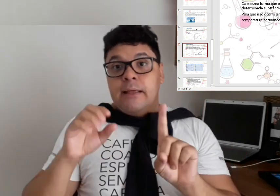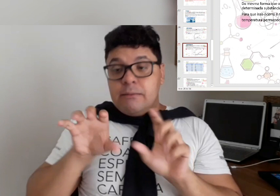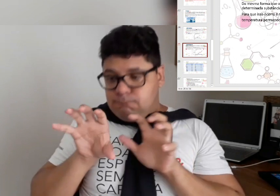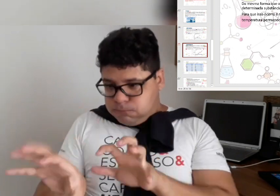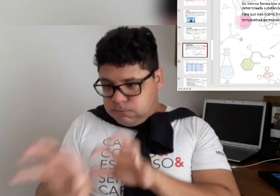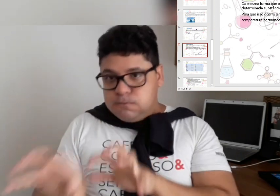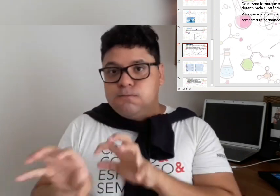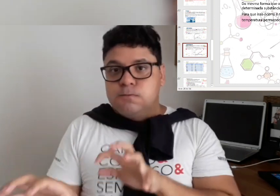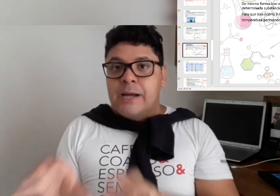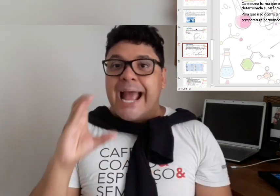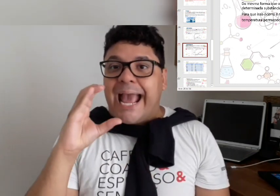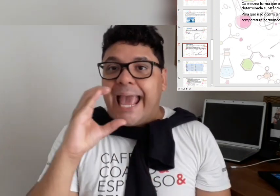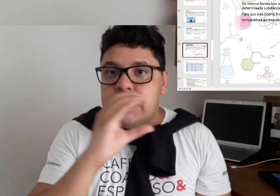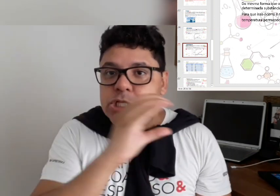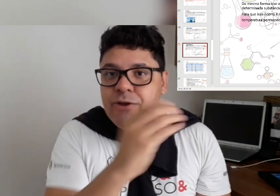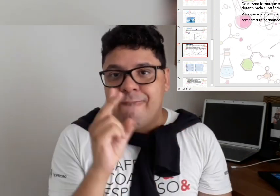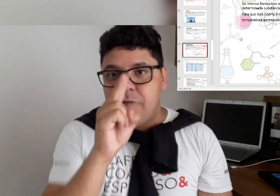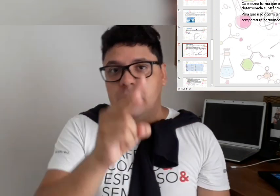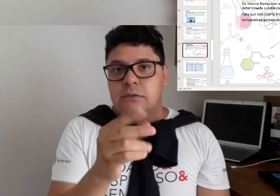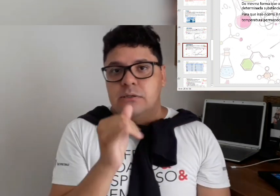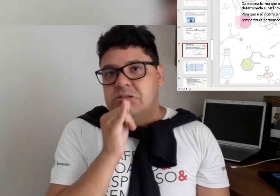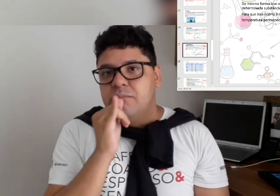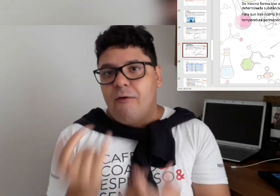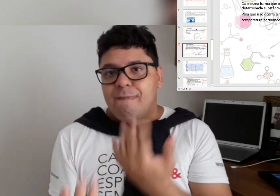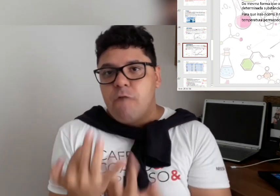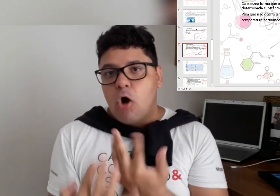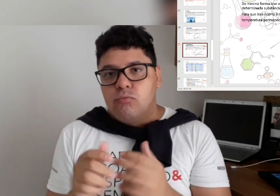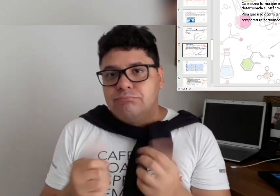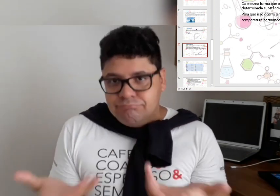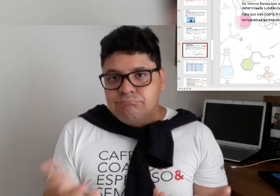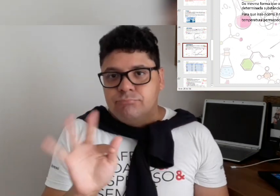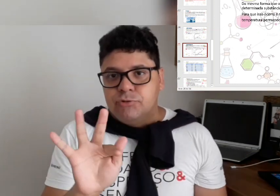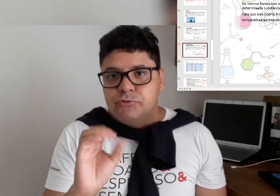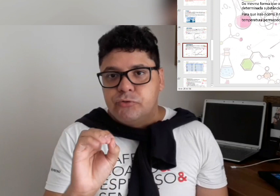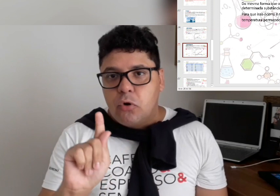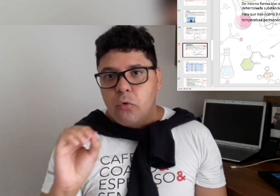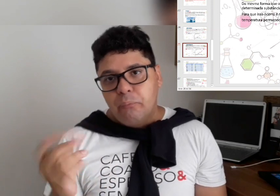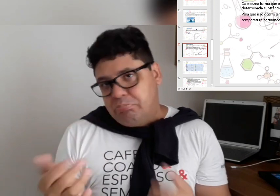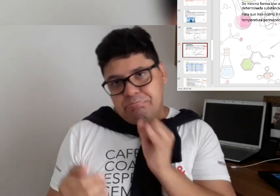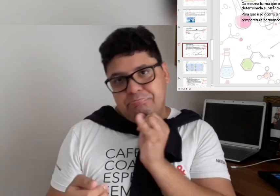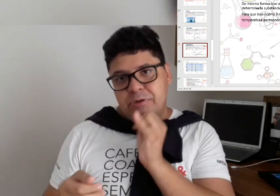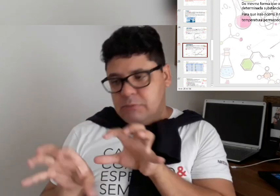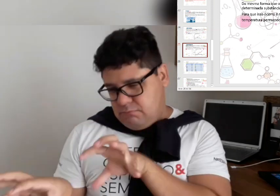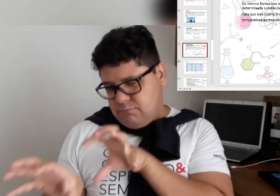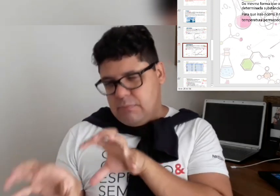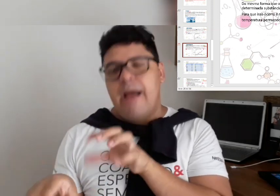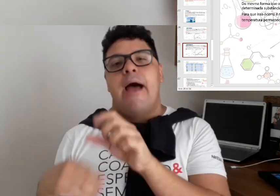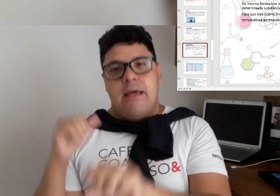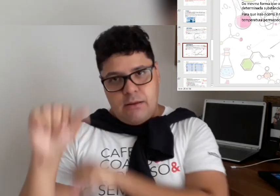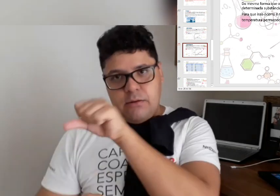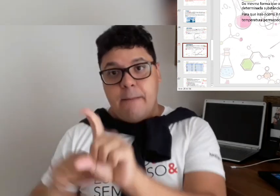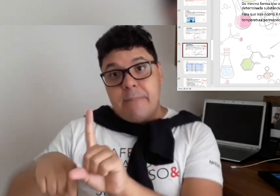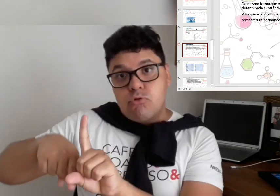a temperatura permanece constante, né? Mesma coisa. Na fusão acontece essa constância